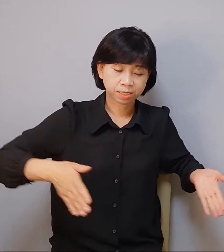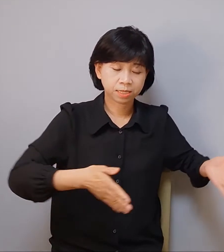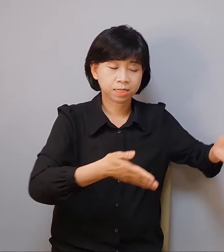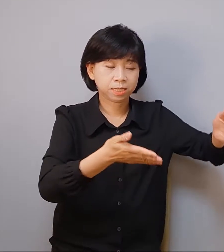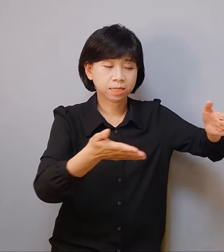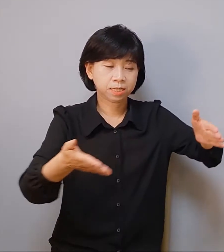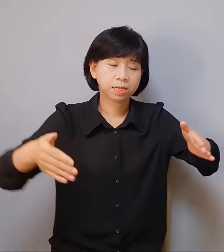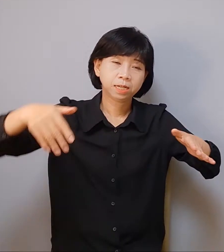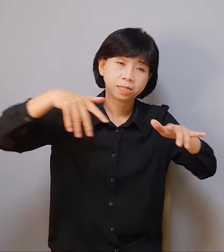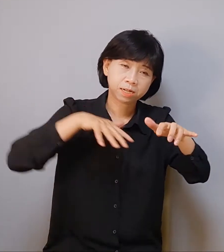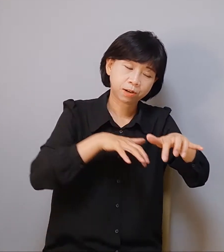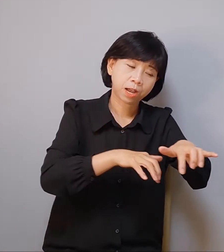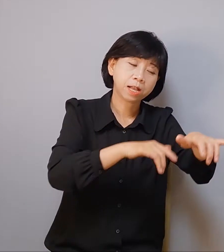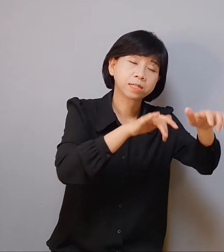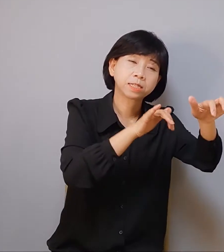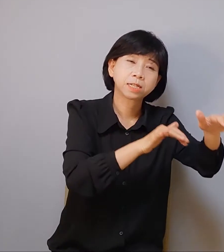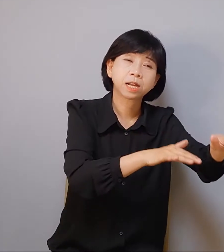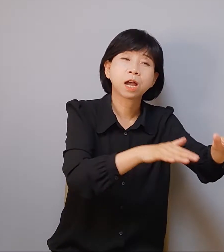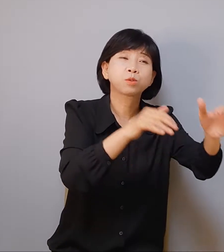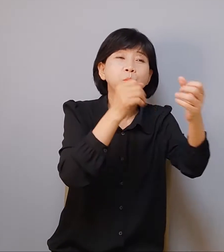넓은 길로